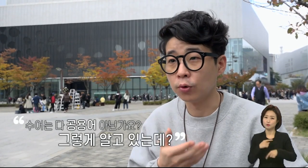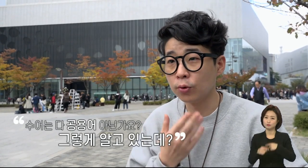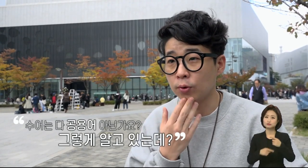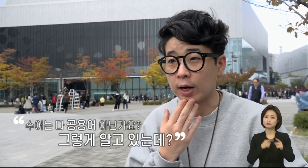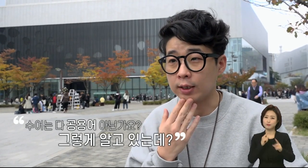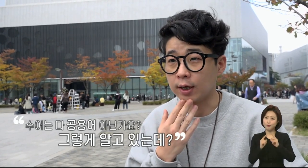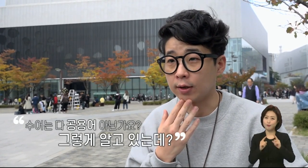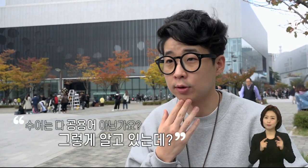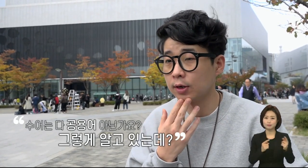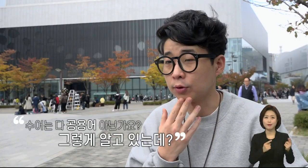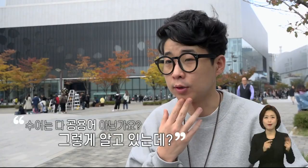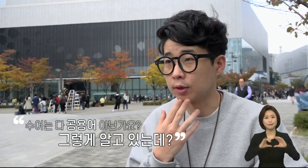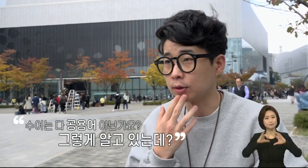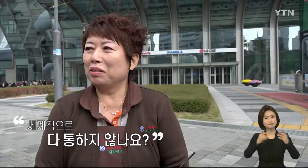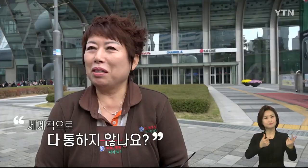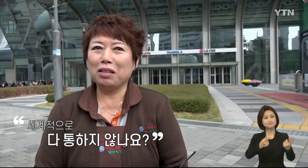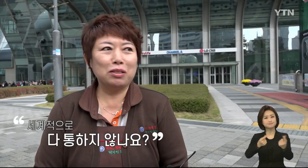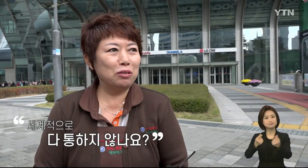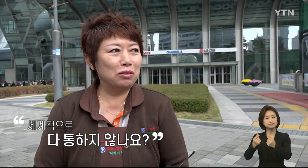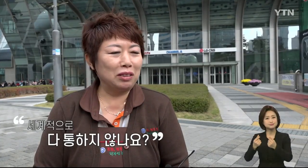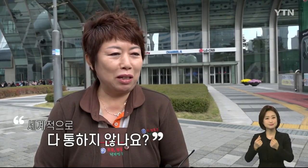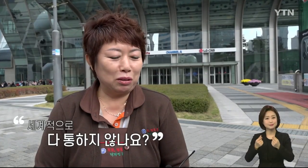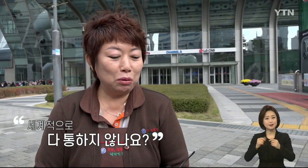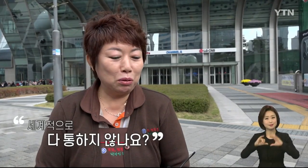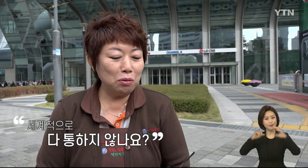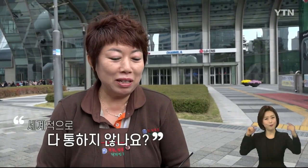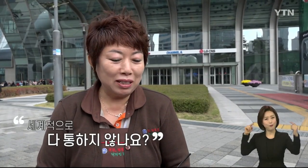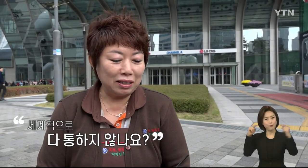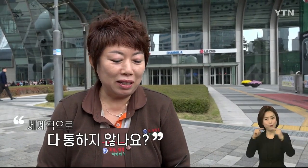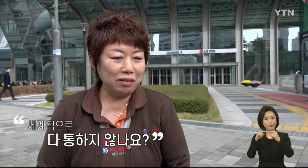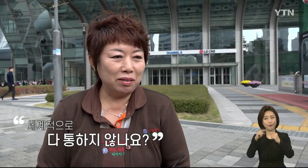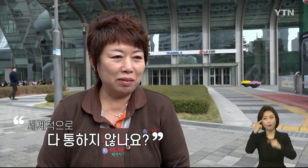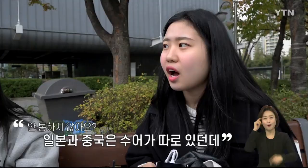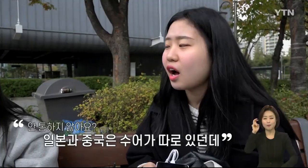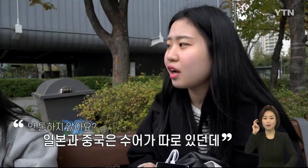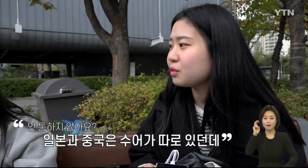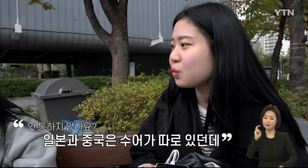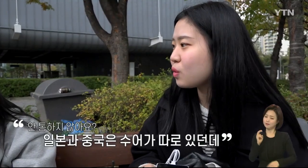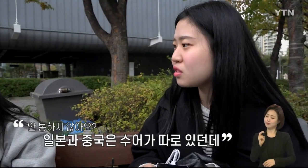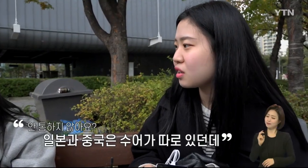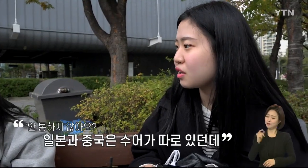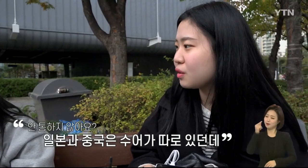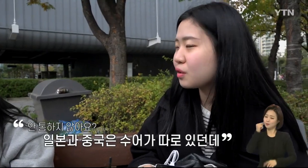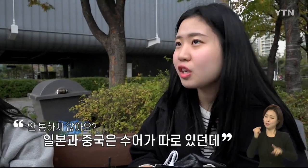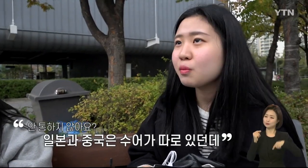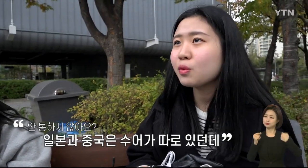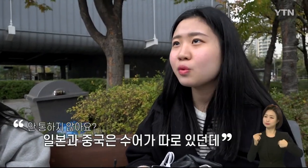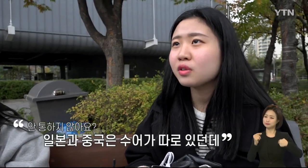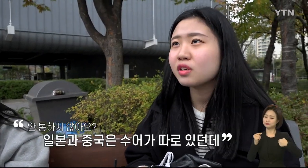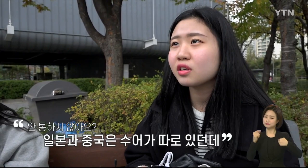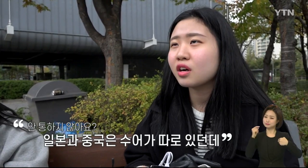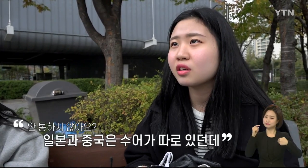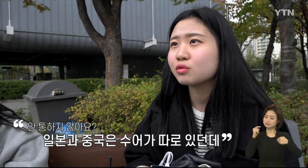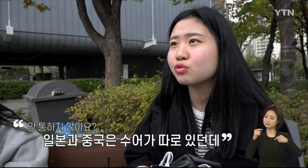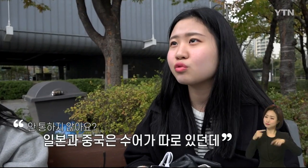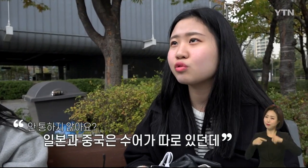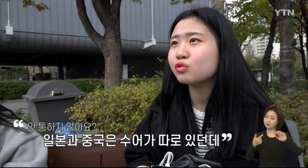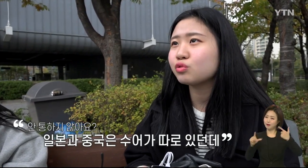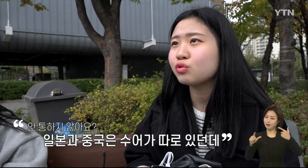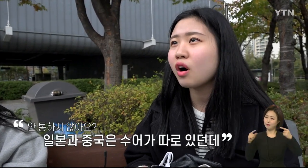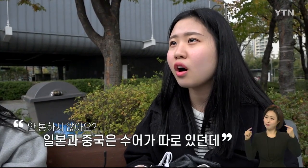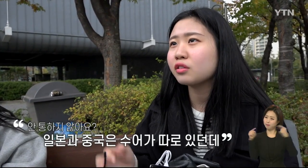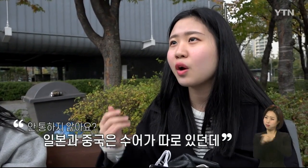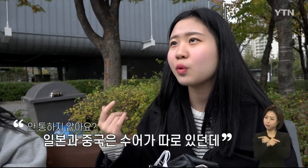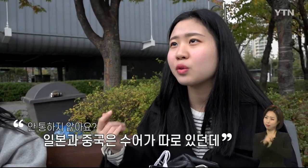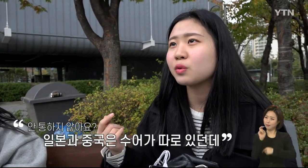수어는 다 공용 아닌가요? 그렇게 알고 있는데. 세계적으로 다 통하지 않나요? 안 통하지 않아요? 일본이랑